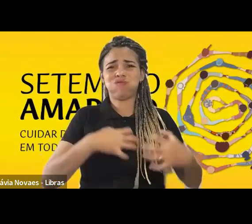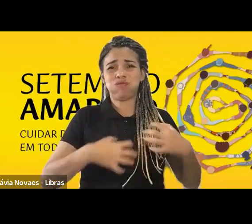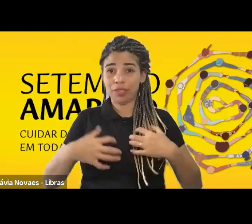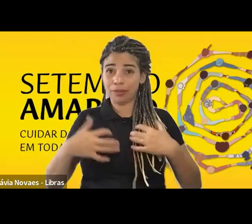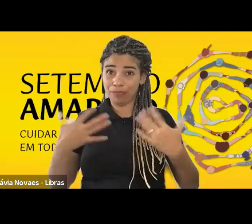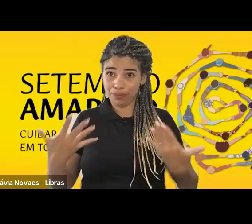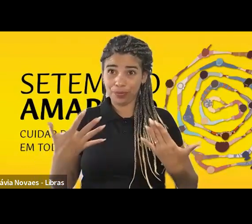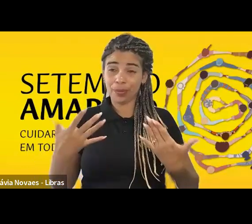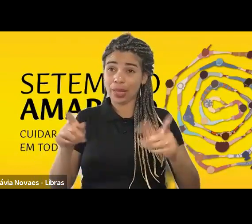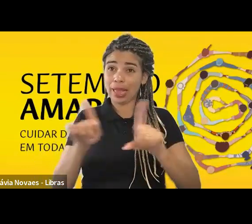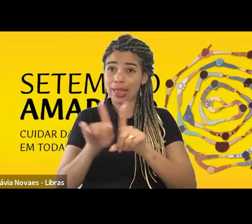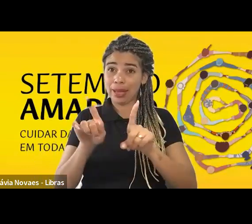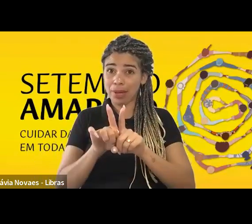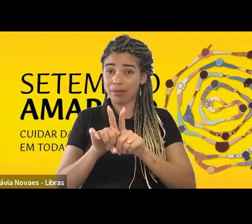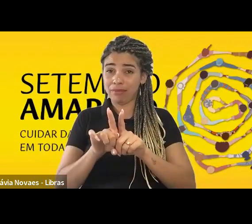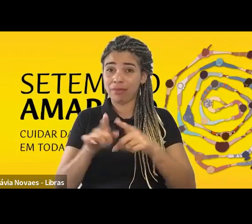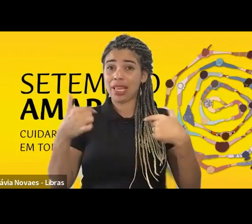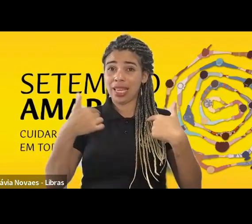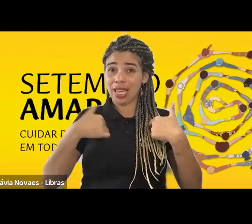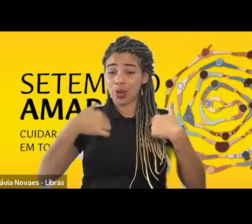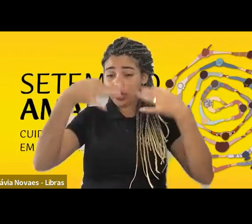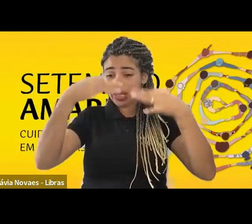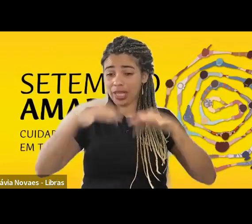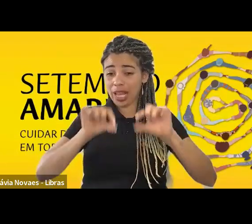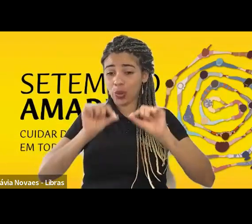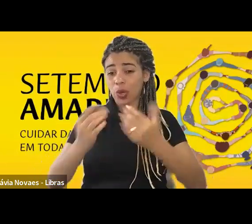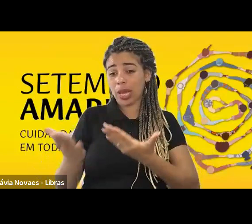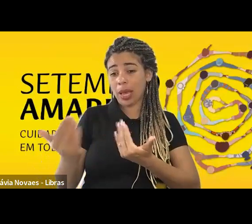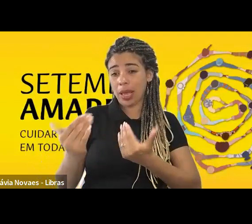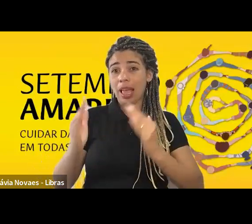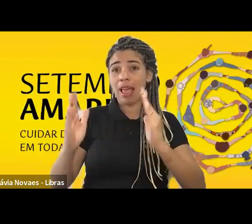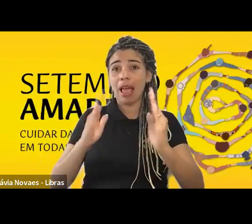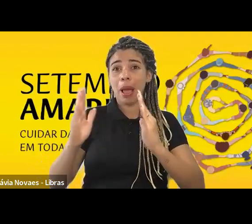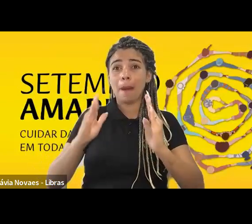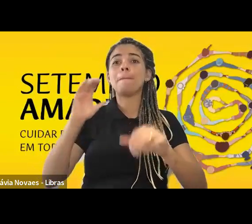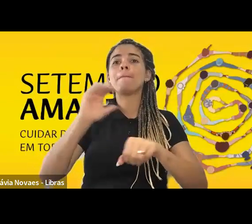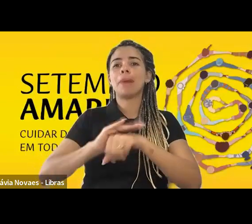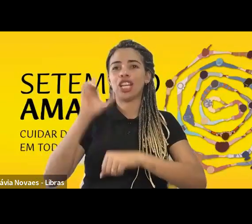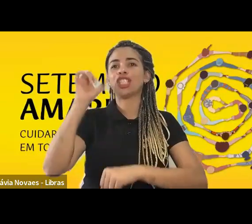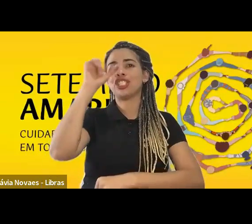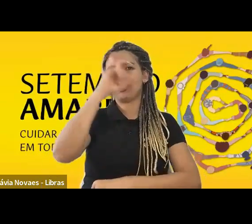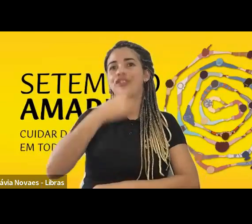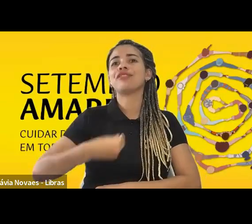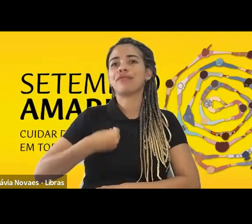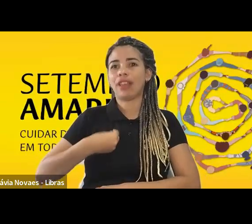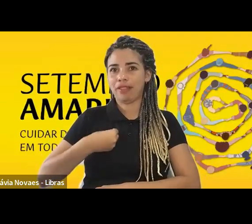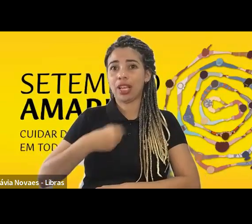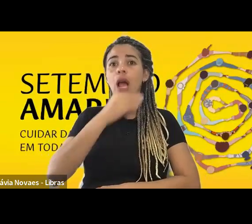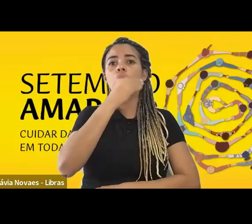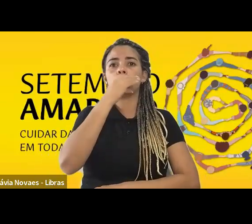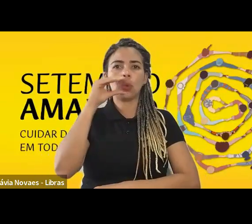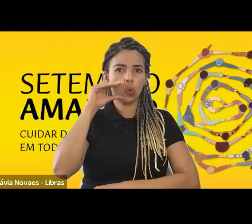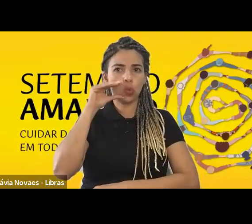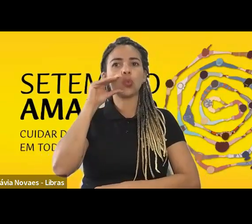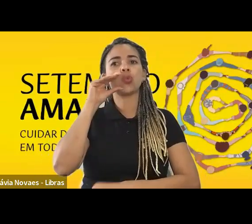honesto com vocês, eu não tenho dúvida de que a adolescência é a fase mais difícil da vida. Ser adulto há